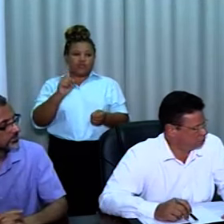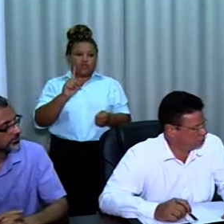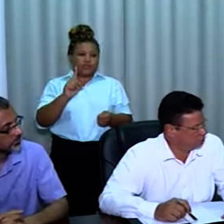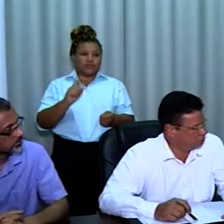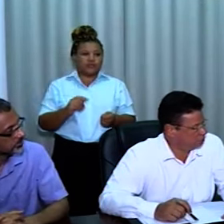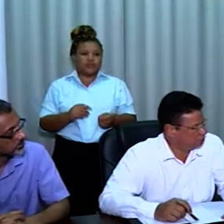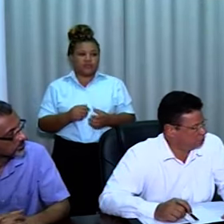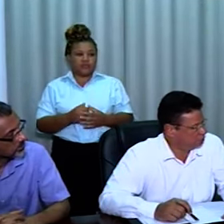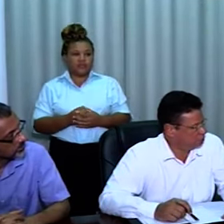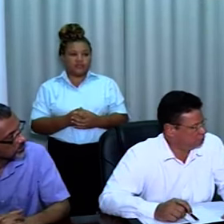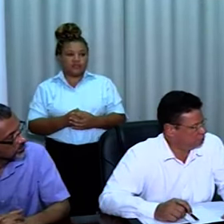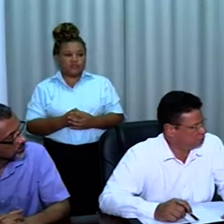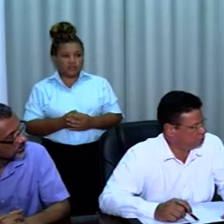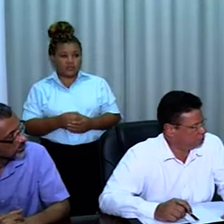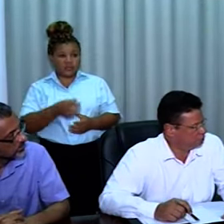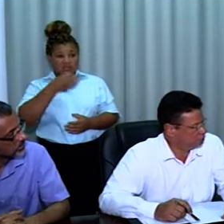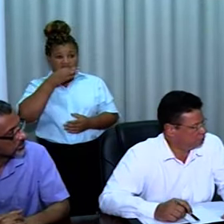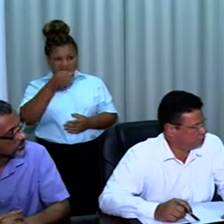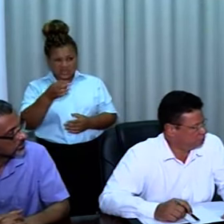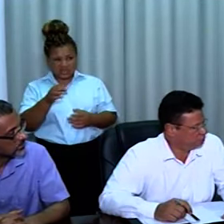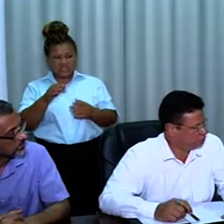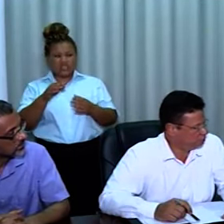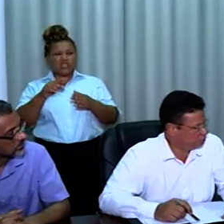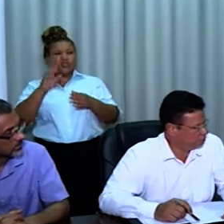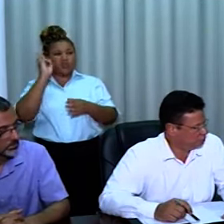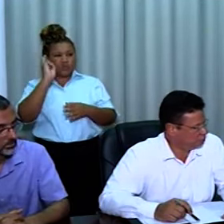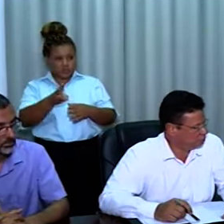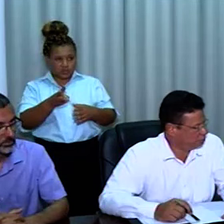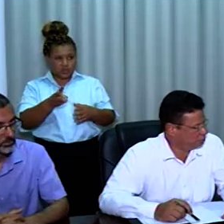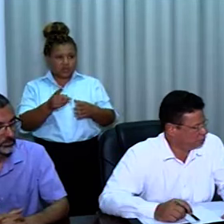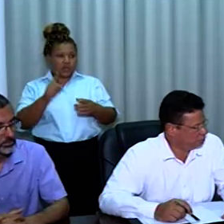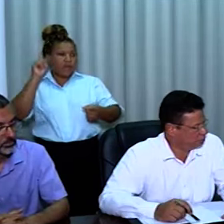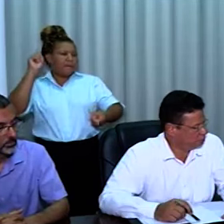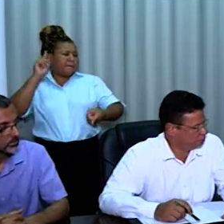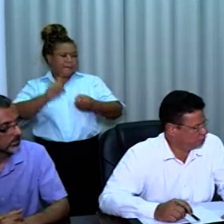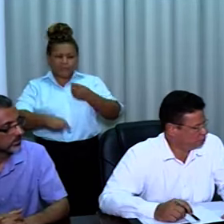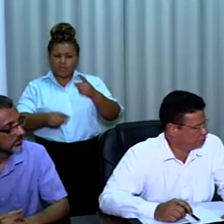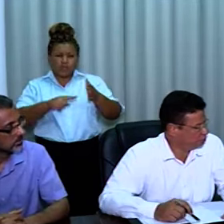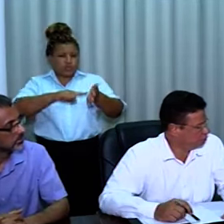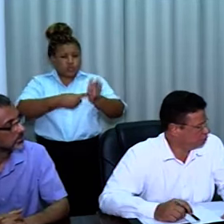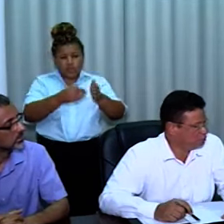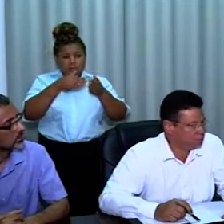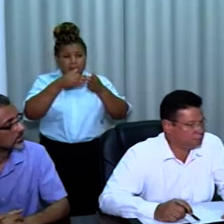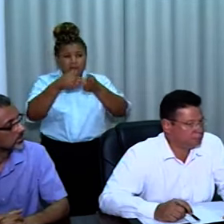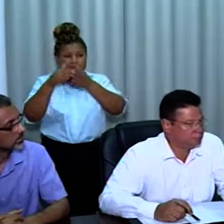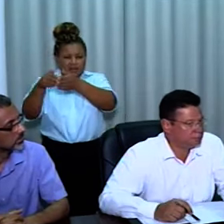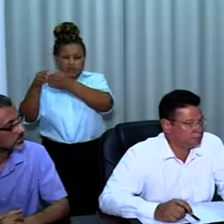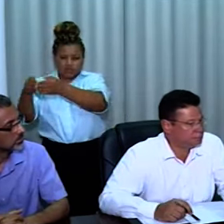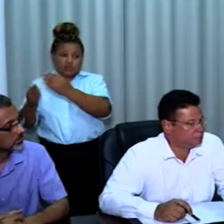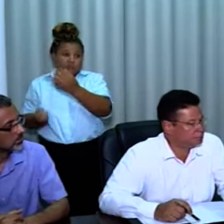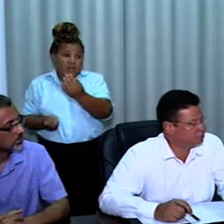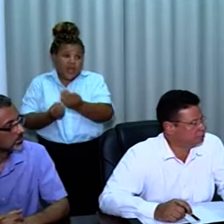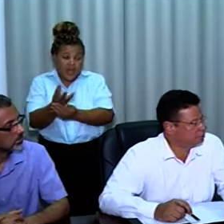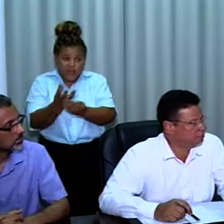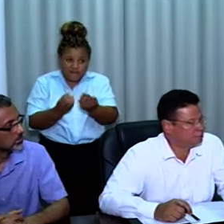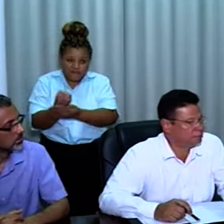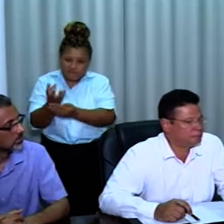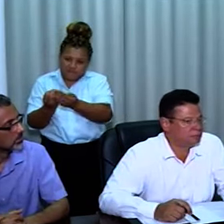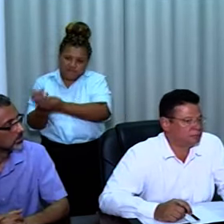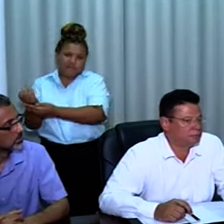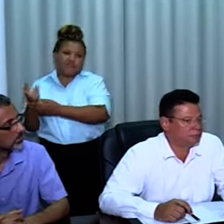Melola. En effet, tout bateau qui peut entrer, c'est celle, il besoin d'un port. Sans ça, il peut venir illégal, si vous entrez dans un pays, il faut un port. Et nous avons un